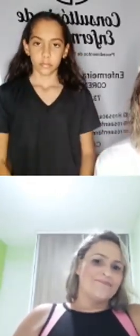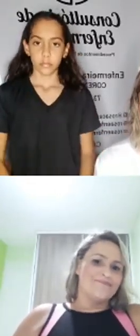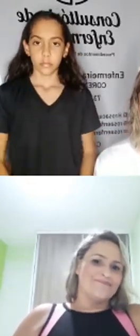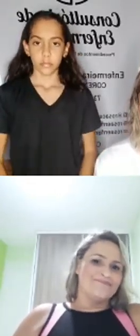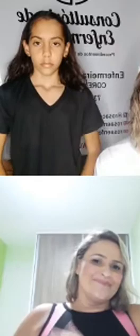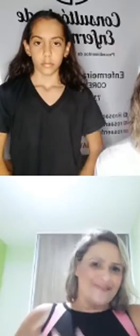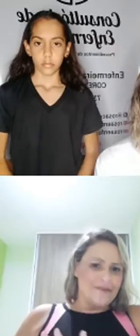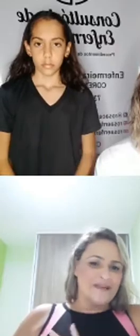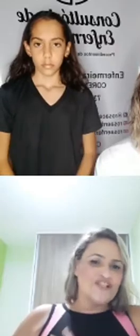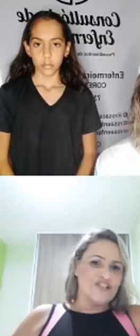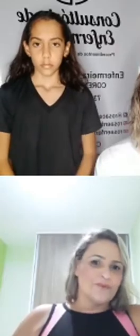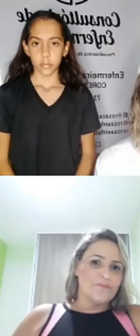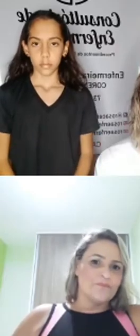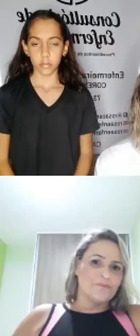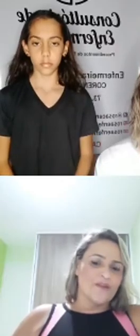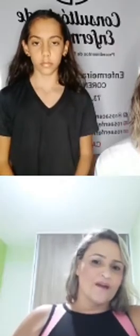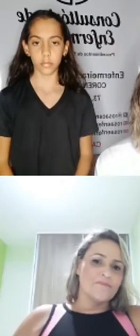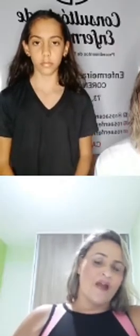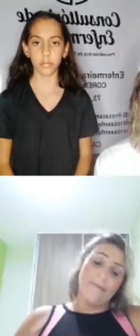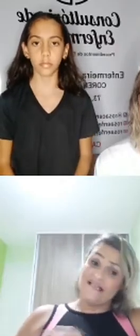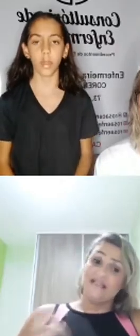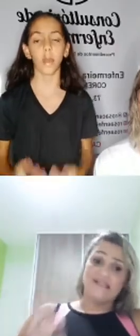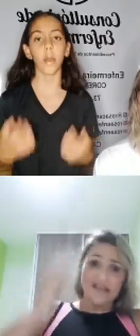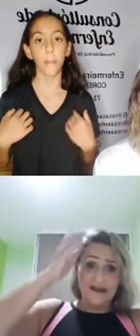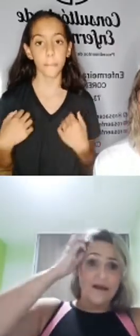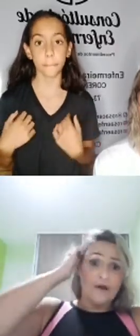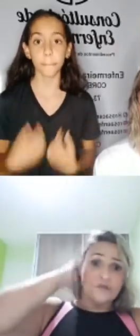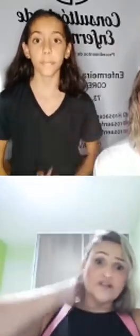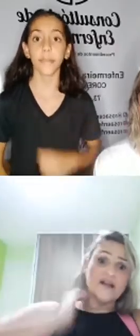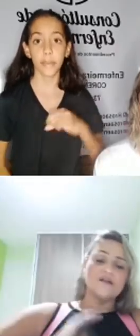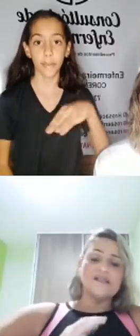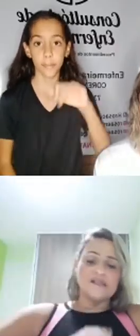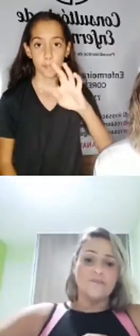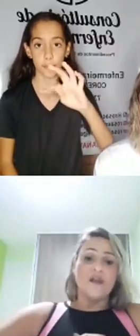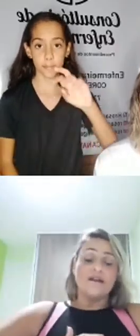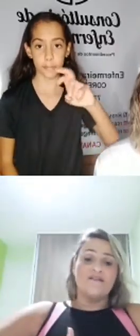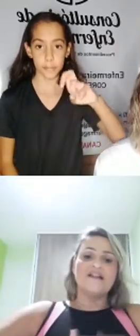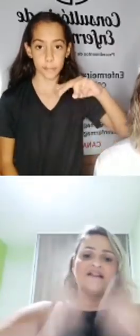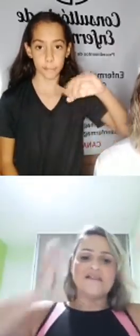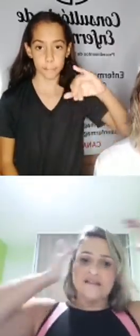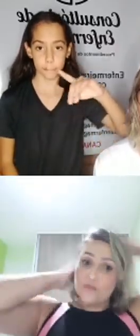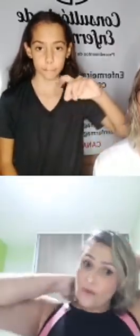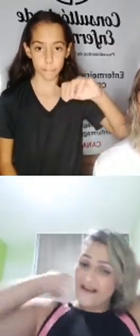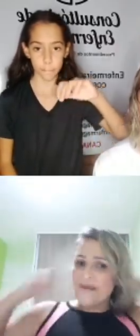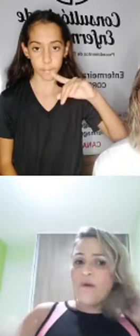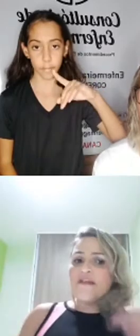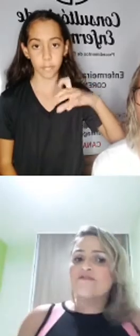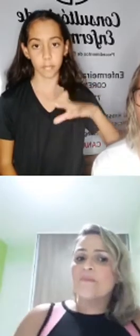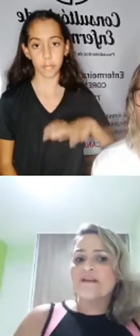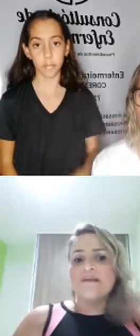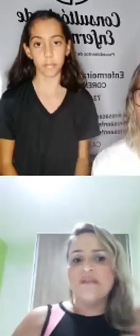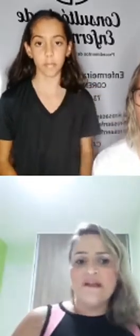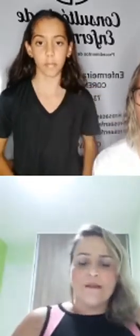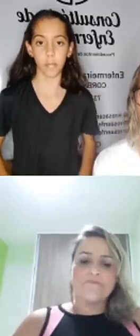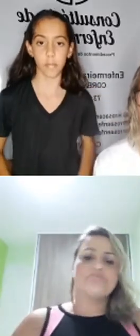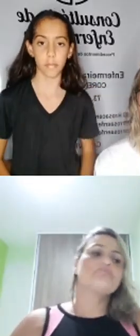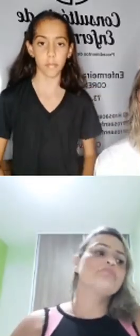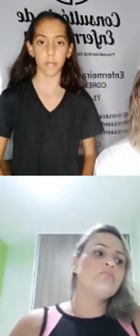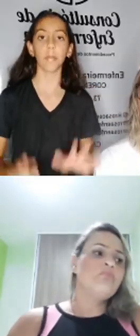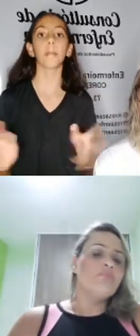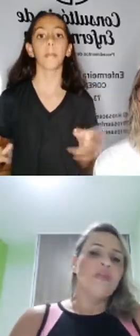está impedindo, né? Apesar de ser um direito, assim. Na verdade, assim, em momento de pandemia,